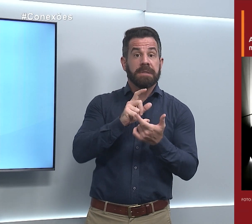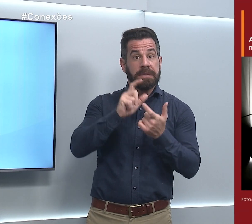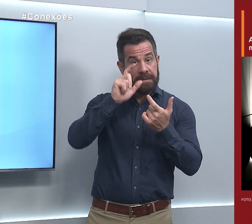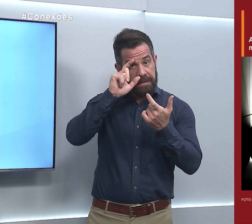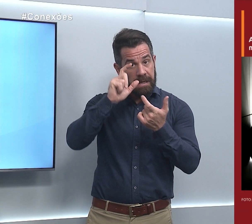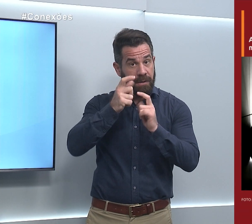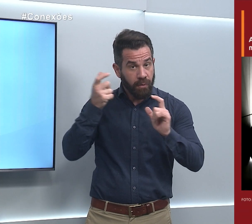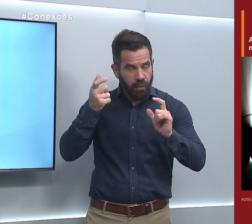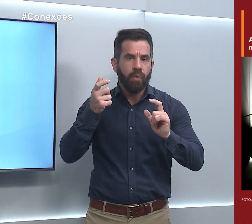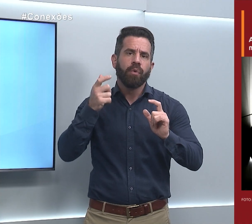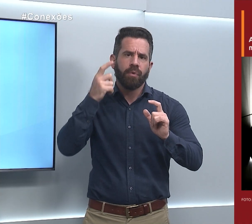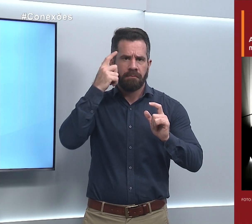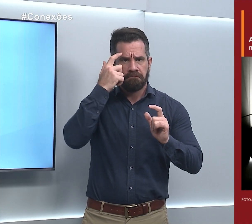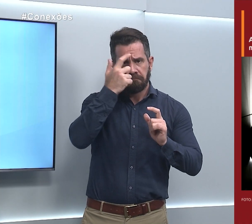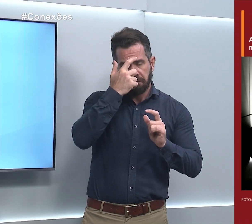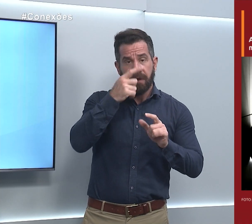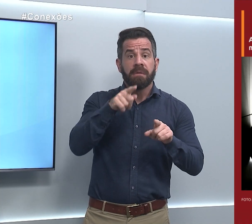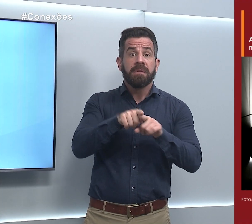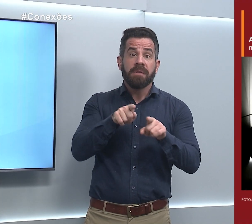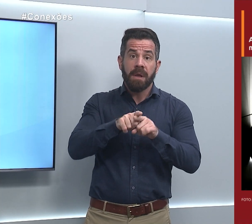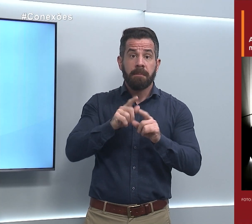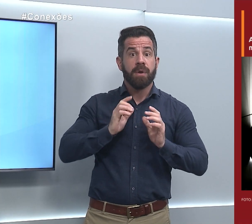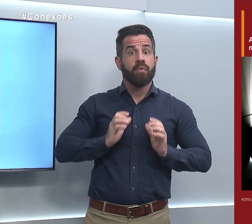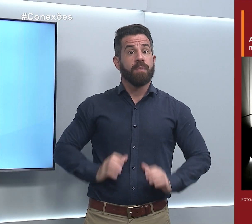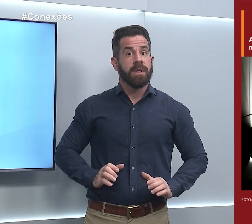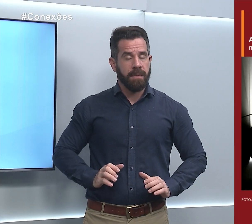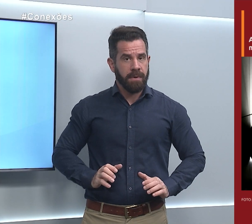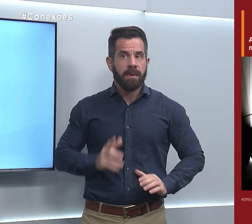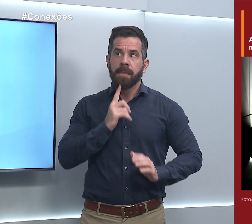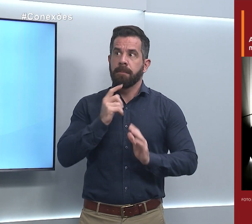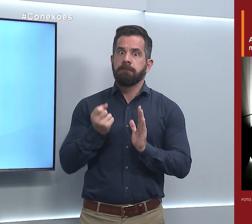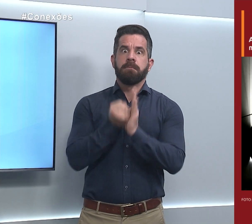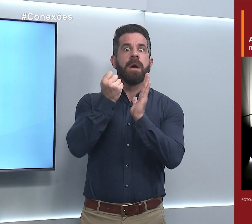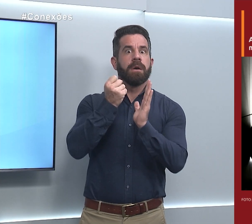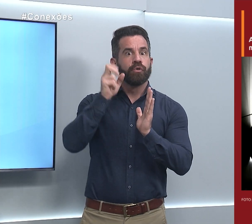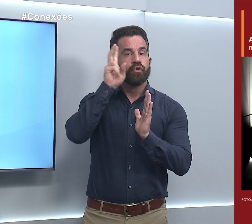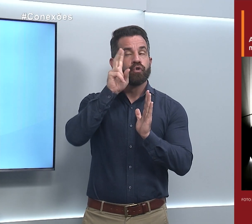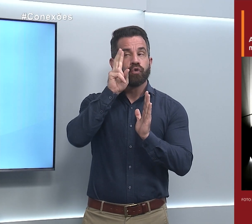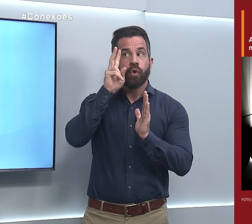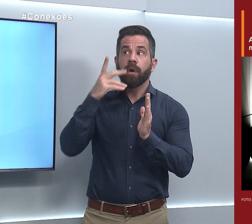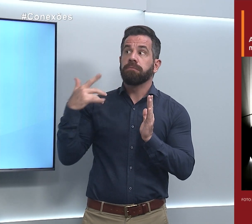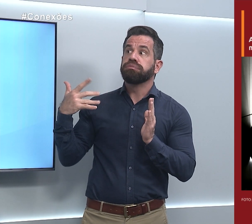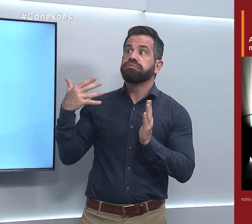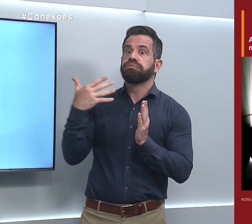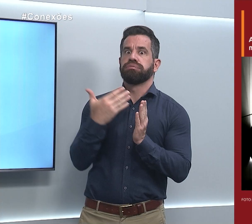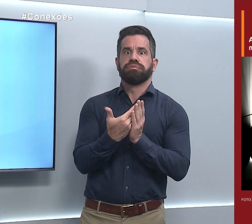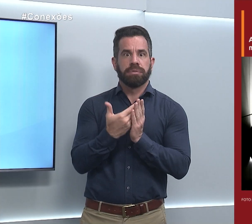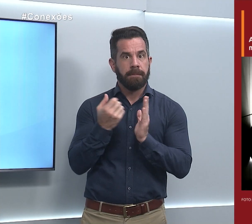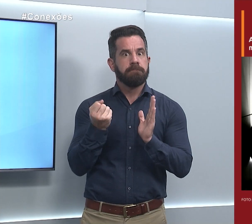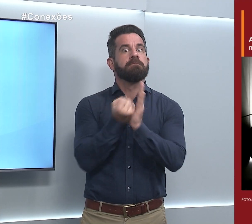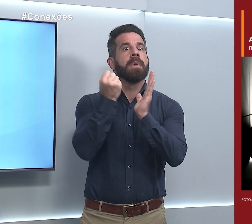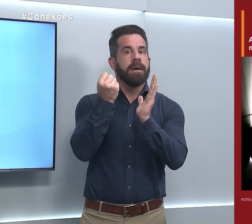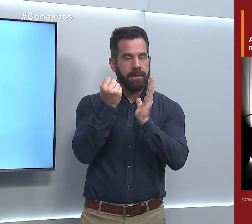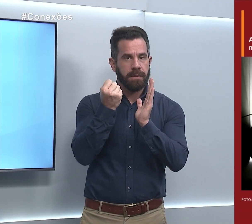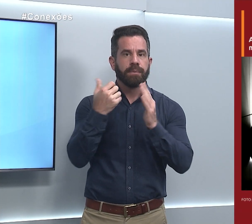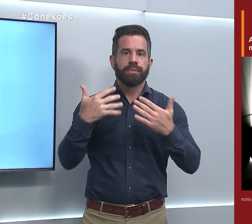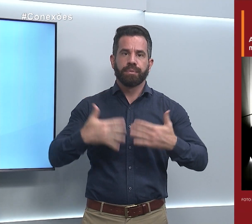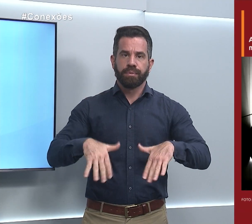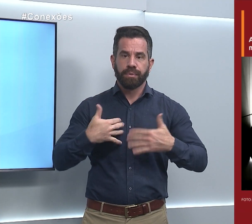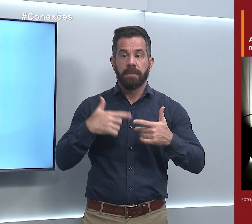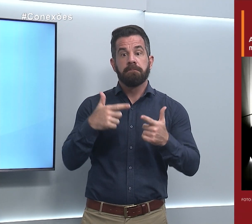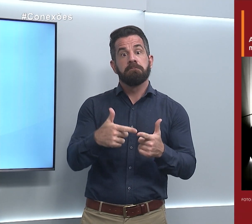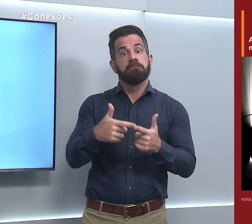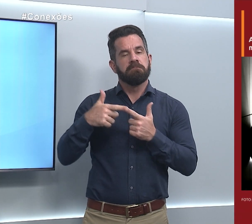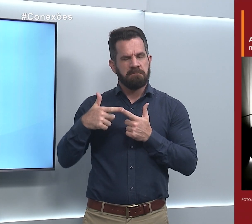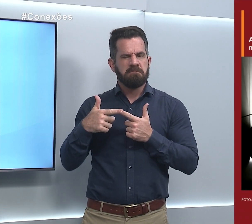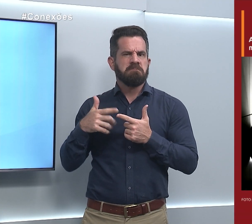e comportamentais. E isso marcou um recorde da série histórica. Boa parte desses afastamentos no